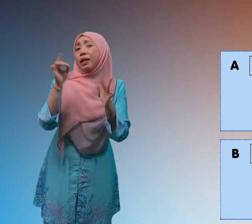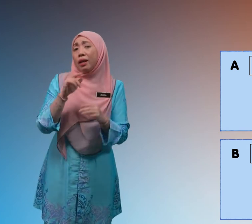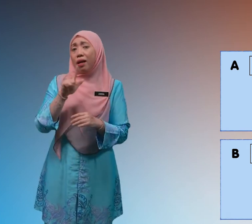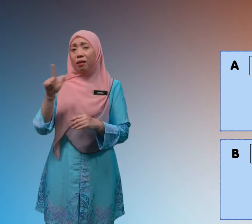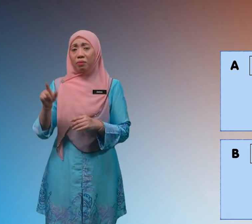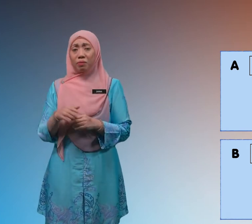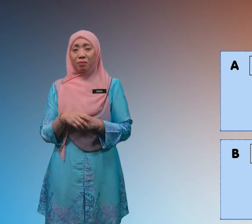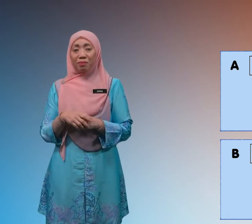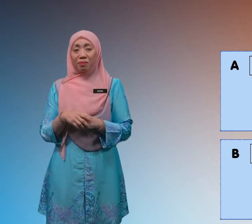Pilihlah.